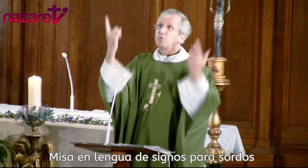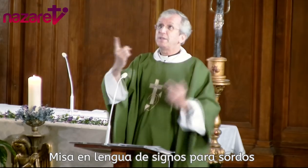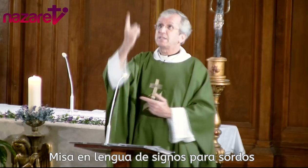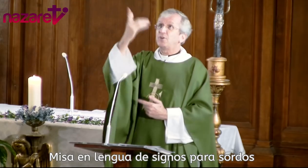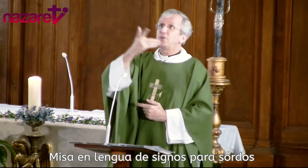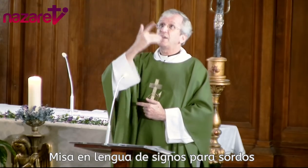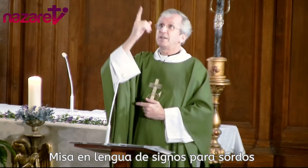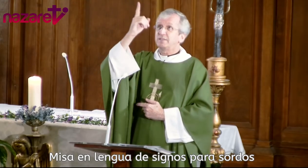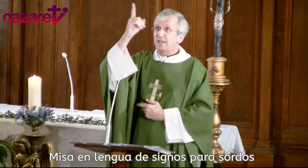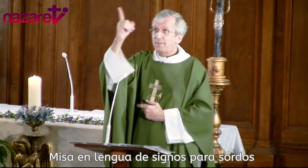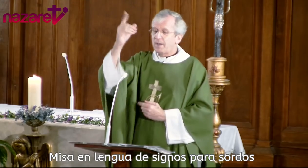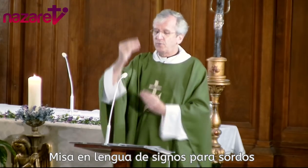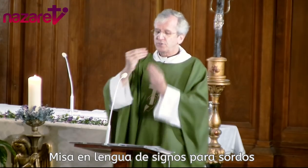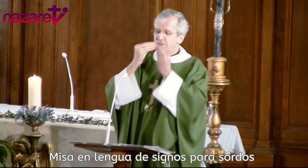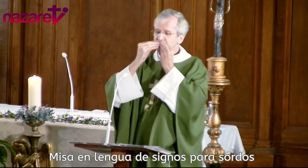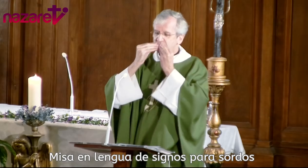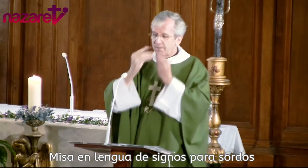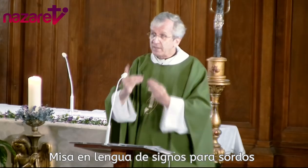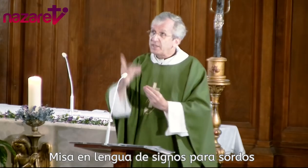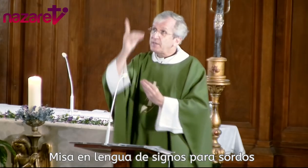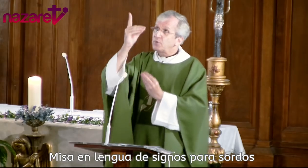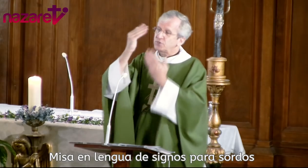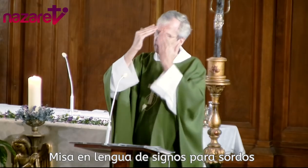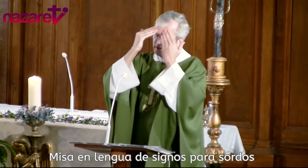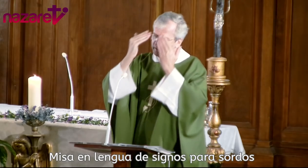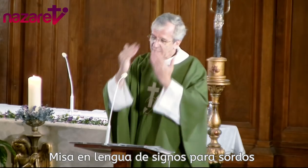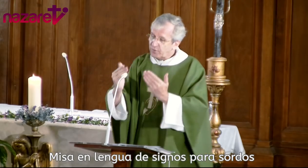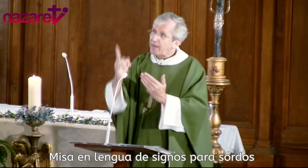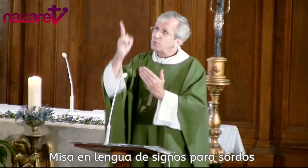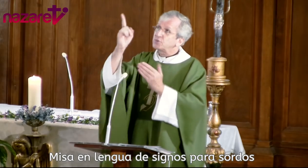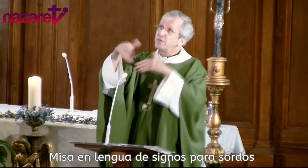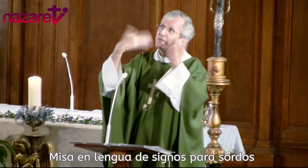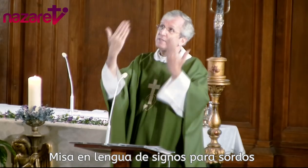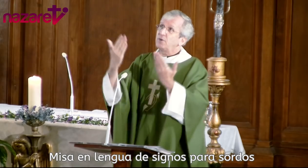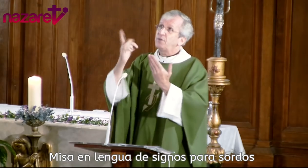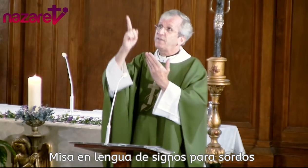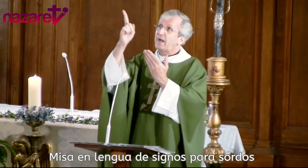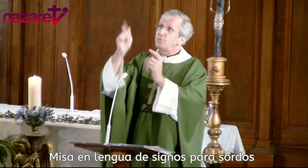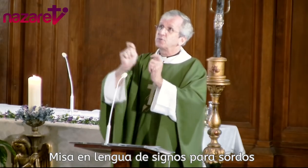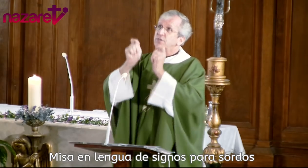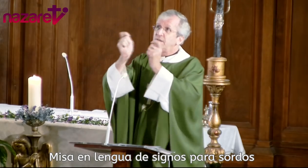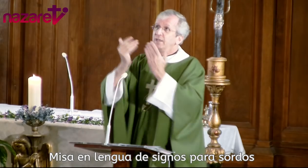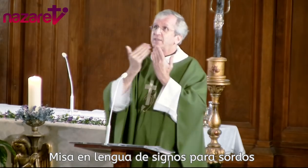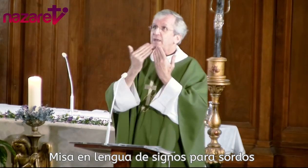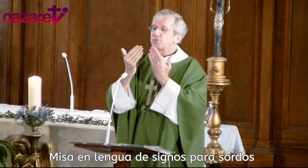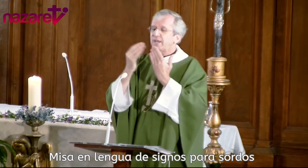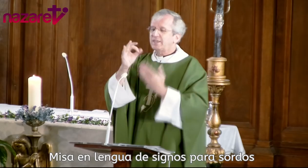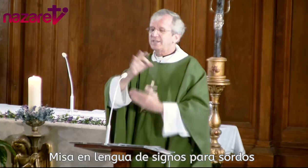inmensa gloria te alabamos, te bendecimos, te adoramos, te glorificamos. Te damos gracias,